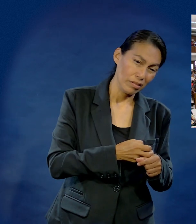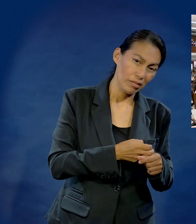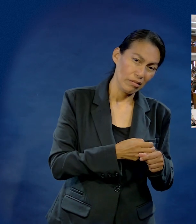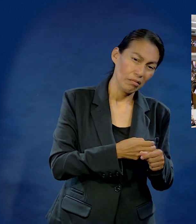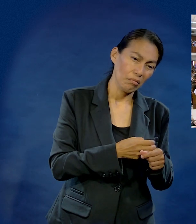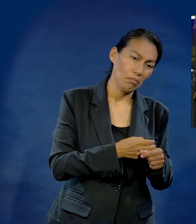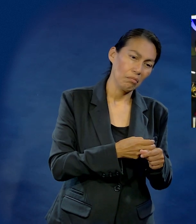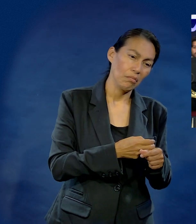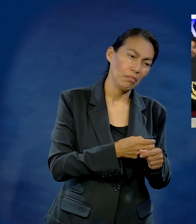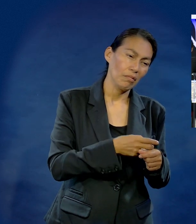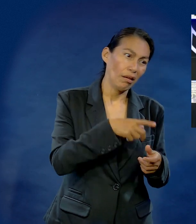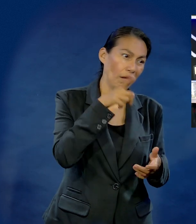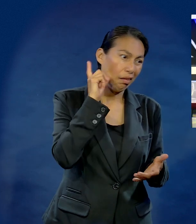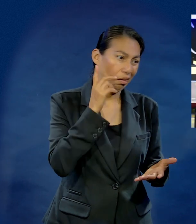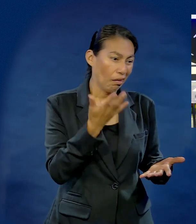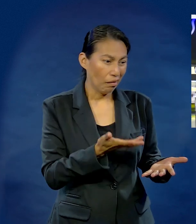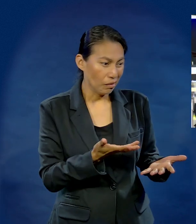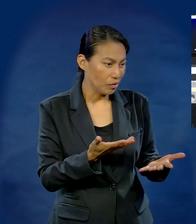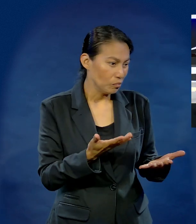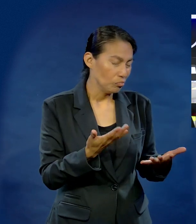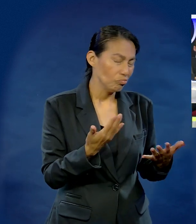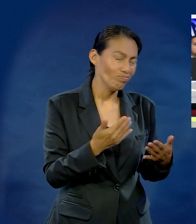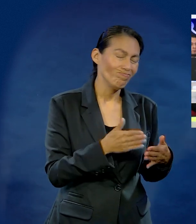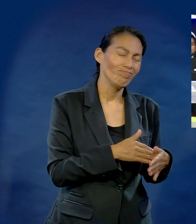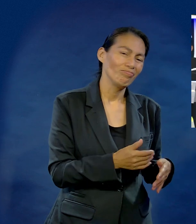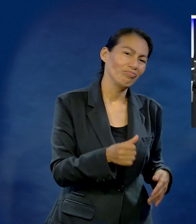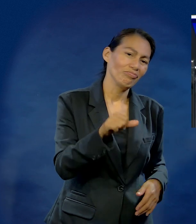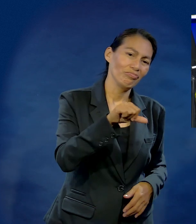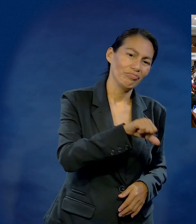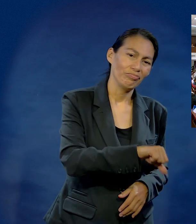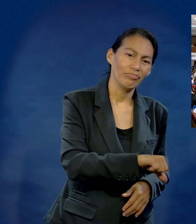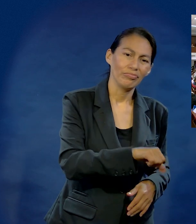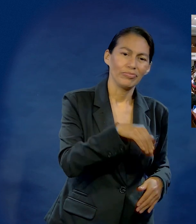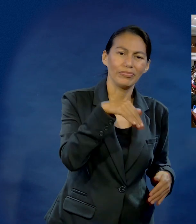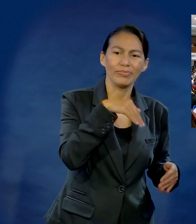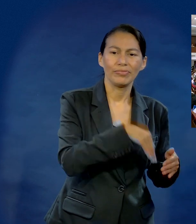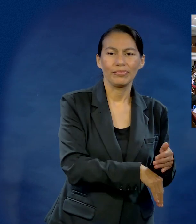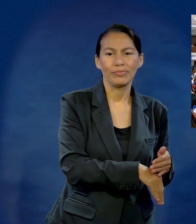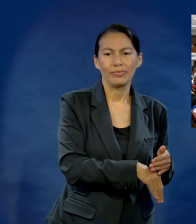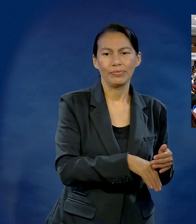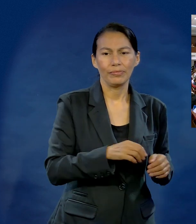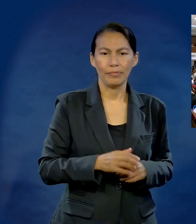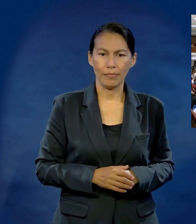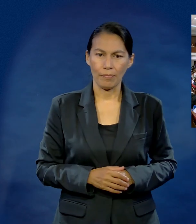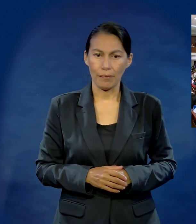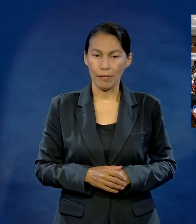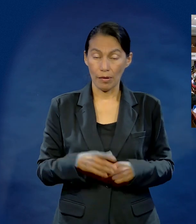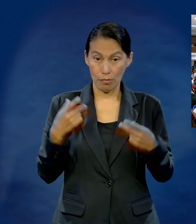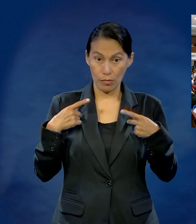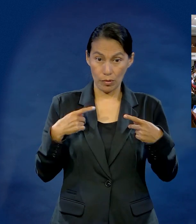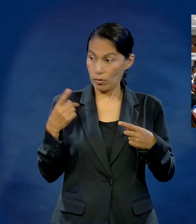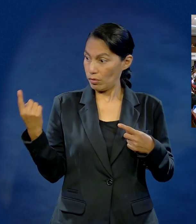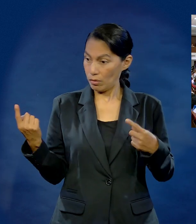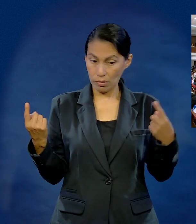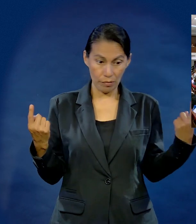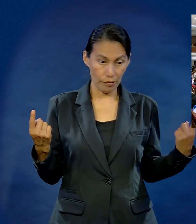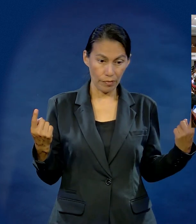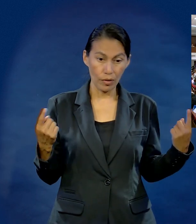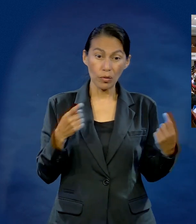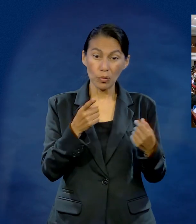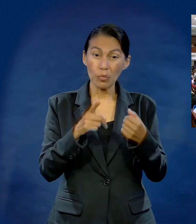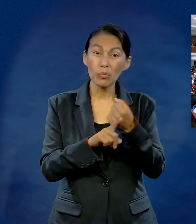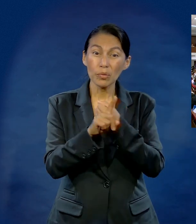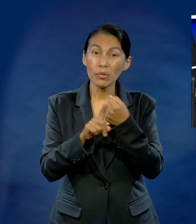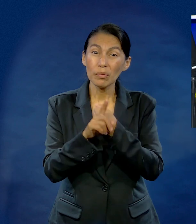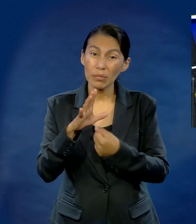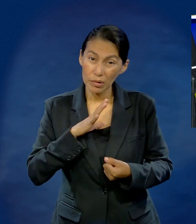Siempre que yo dé soluciones a mis problemas que están fuera de la palabra de Dios, no importa